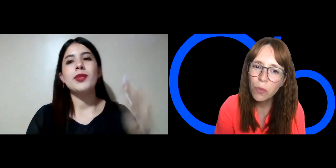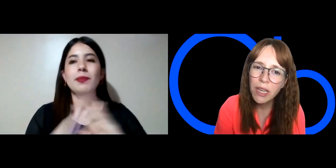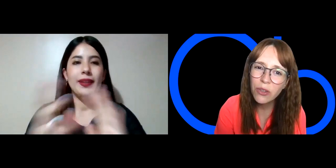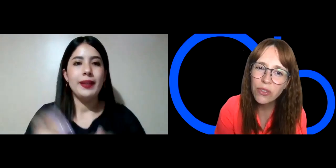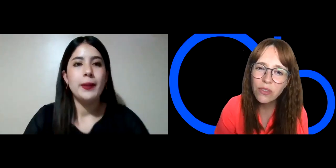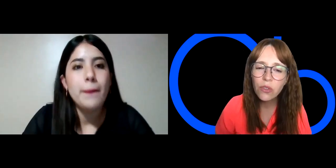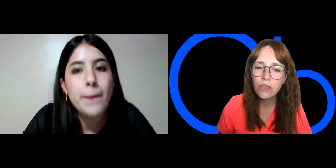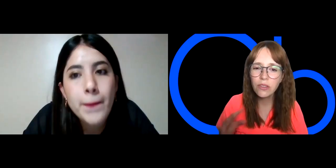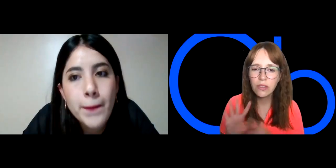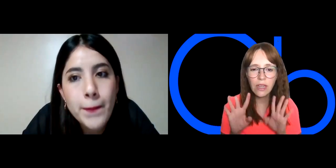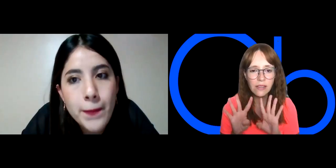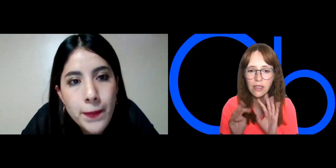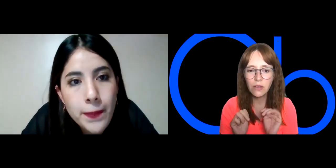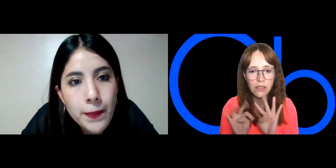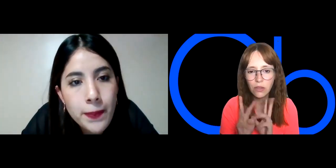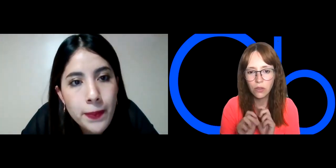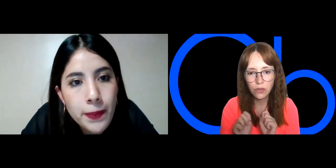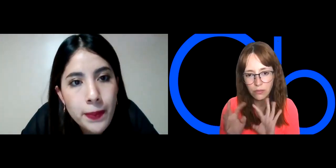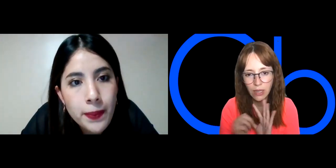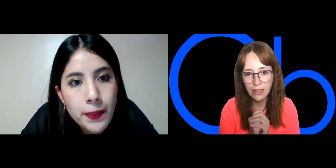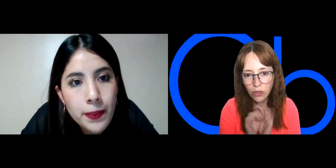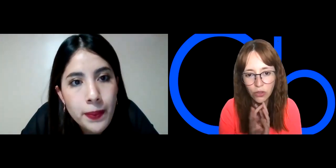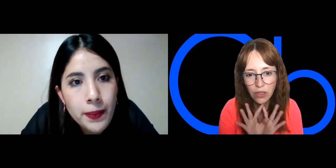vamos números son casi los dicen